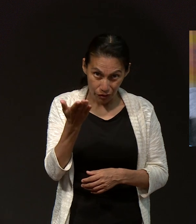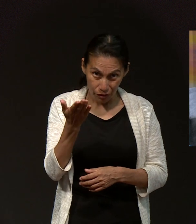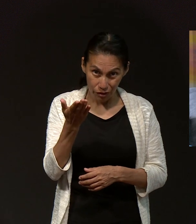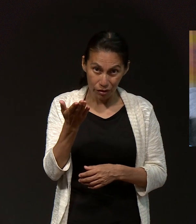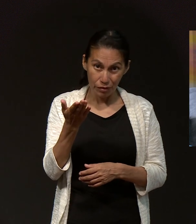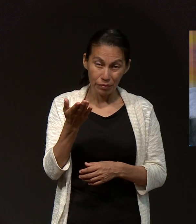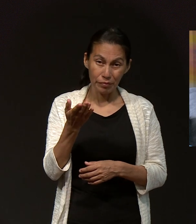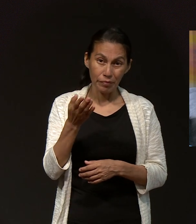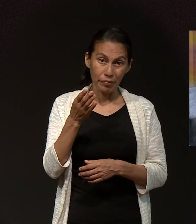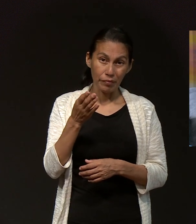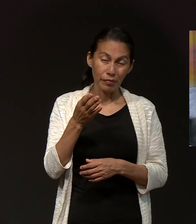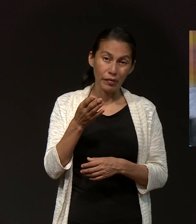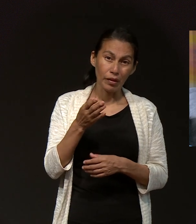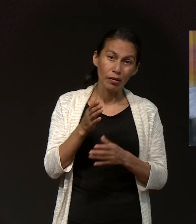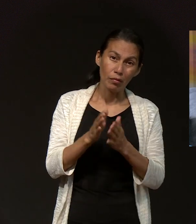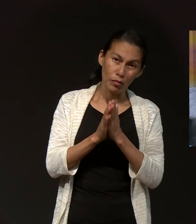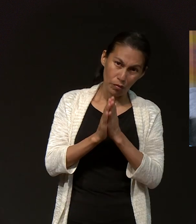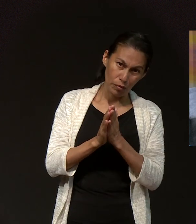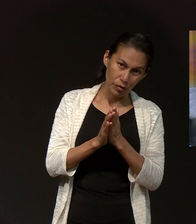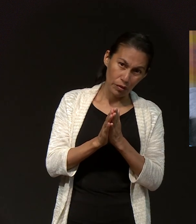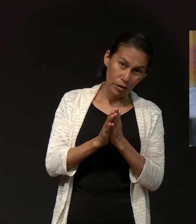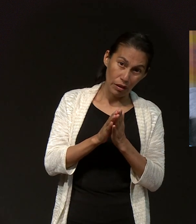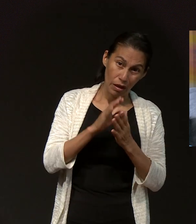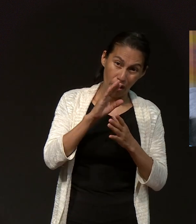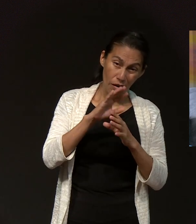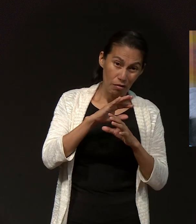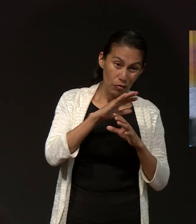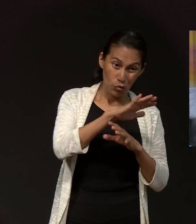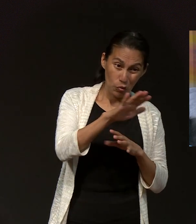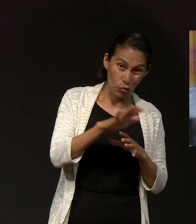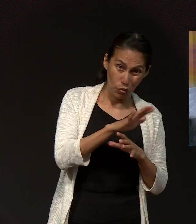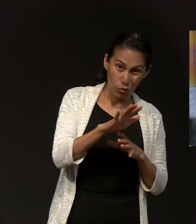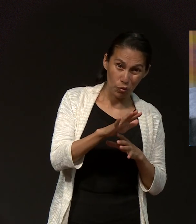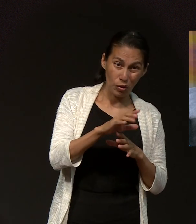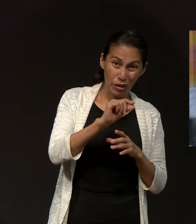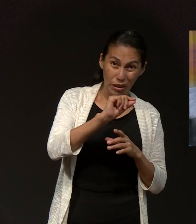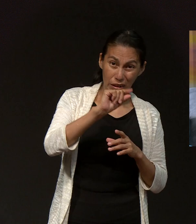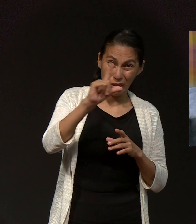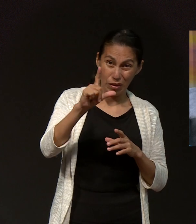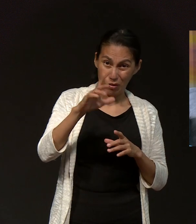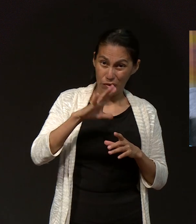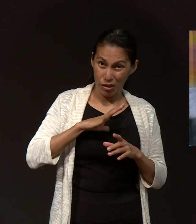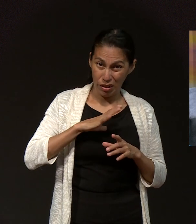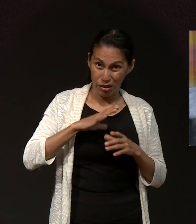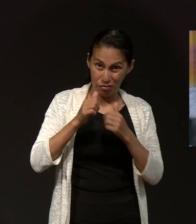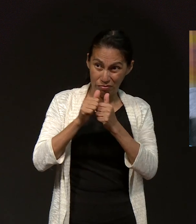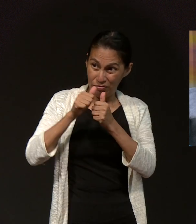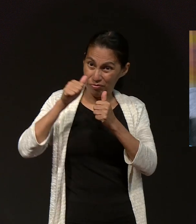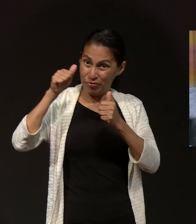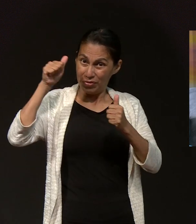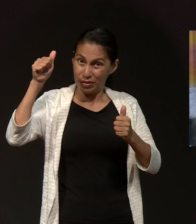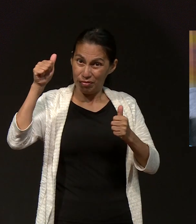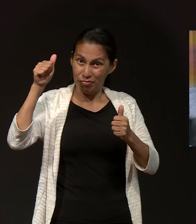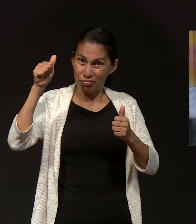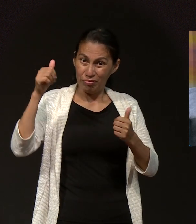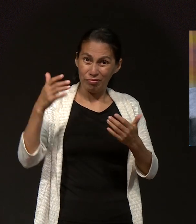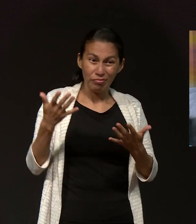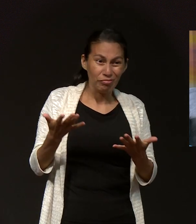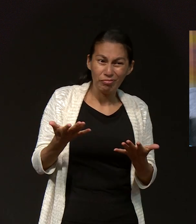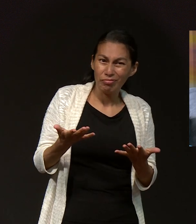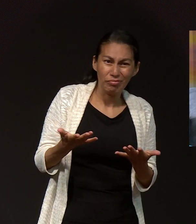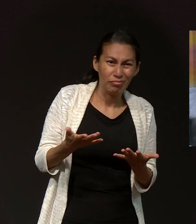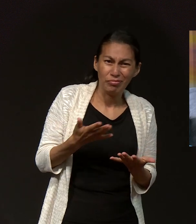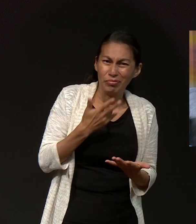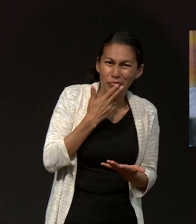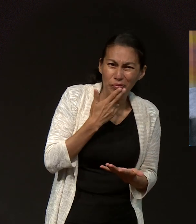cliché y como repetitivo, pero el éxito que el mundo te ofrece es un éxito parcial en un área. No hay un crecimiento integral, no hay